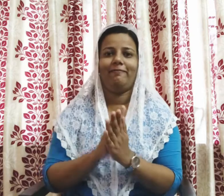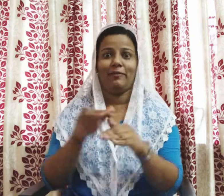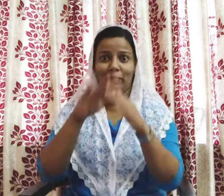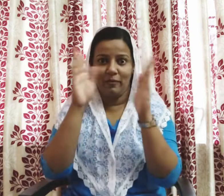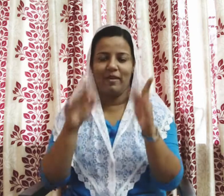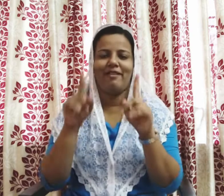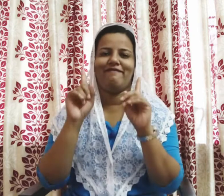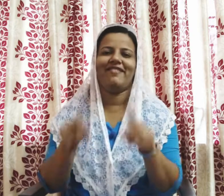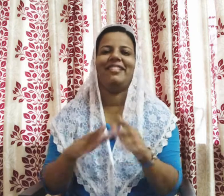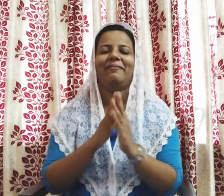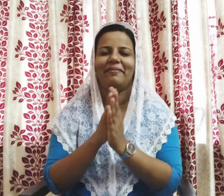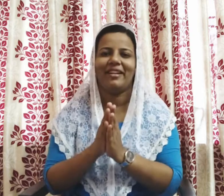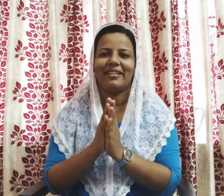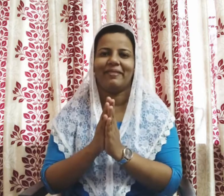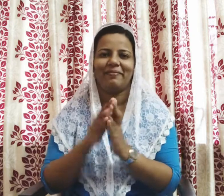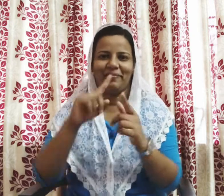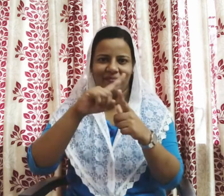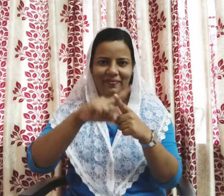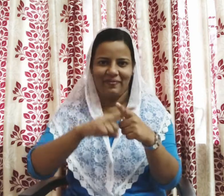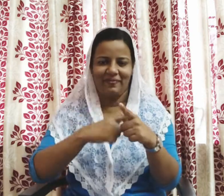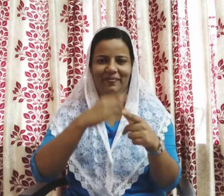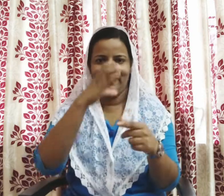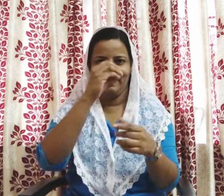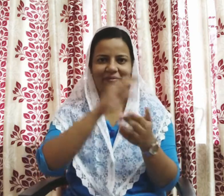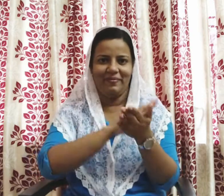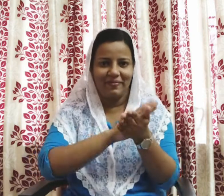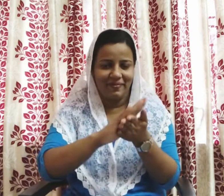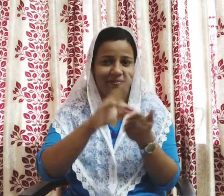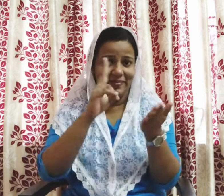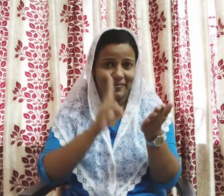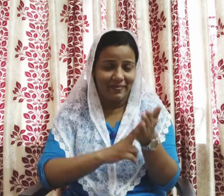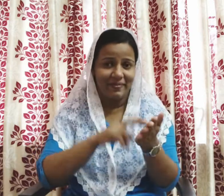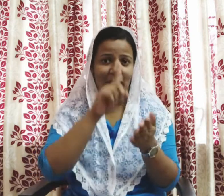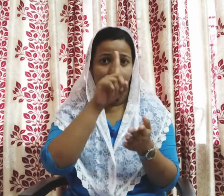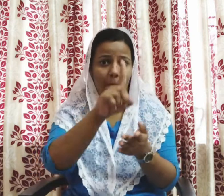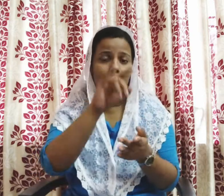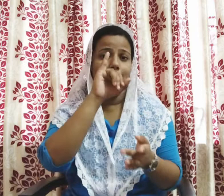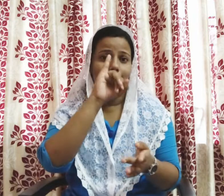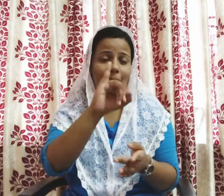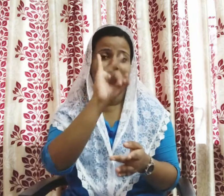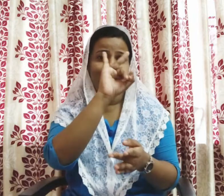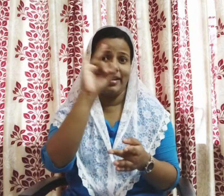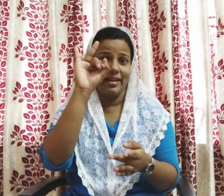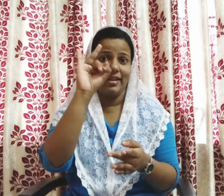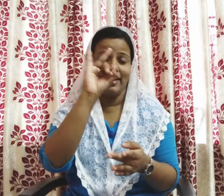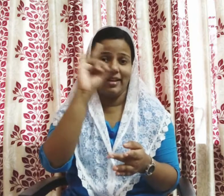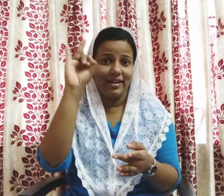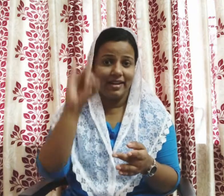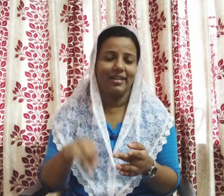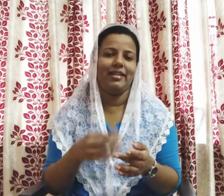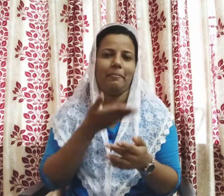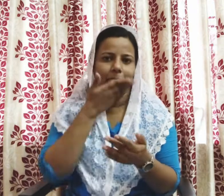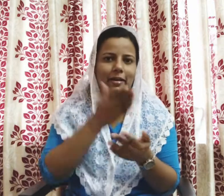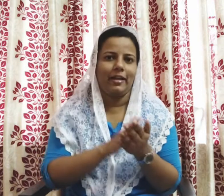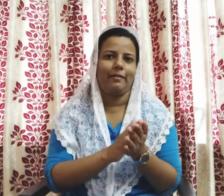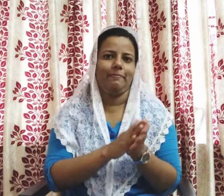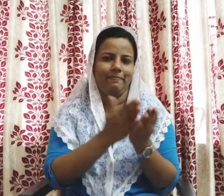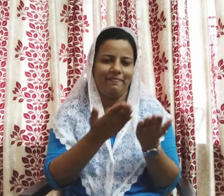യേശുവിൻ്റെ നാമത്തിൽ ഓർപ്പിക്കുന്നു. ആമേൻ. യോഹന്നാൻ്റെ സുവിശേഷം 16-ാം അധ്യായം അതിൻ്റെ 7-ാമത്തെ വാക്യം, ജോൺ ചാപ്റ്റർ 16:7 ആണ്